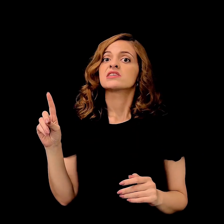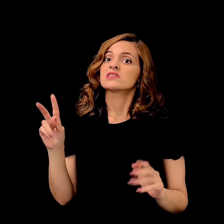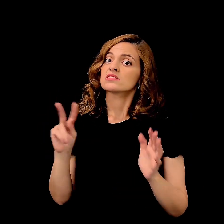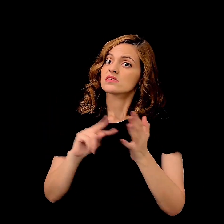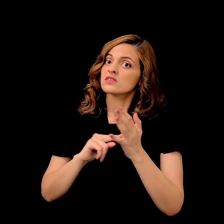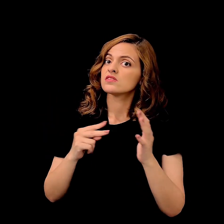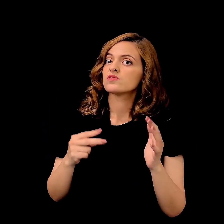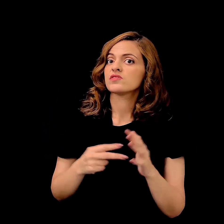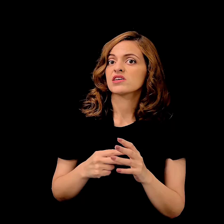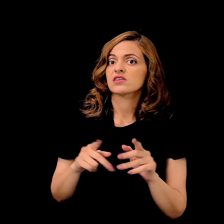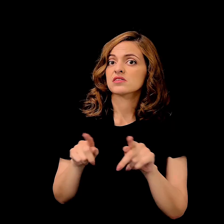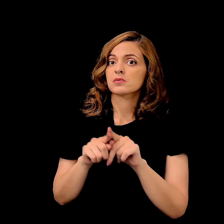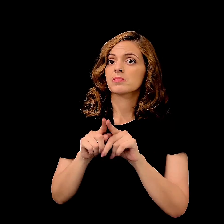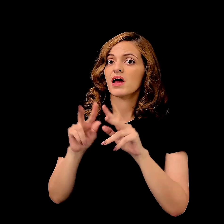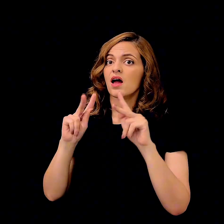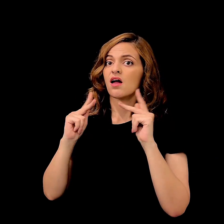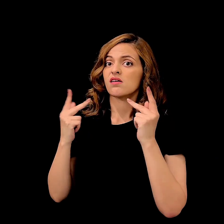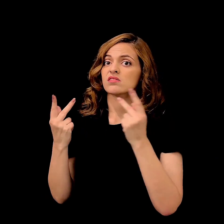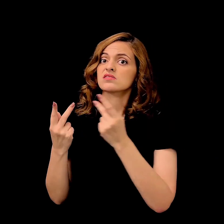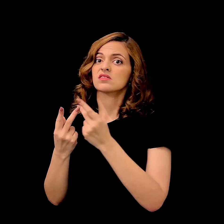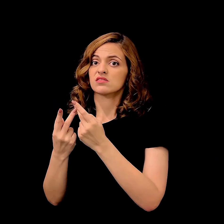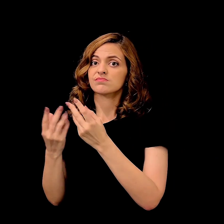herdeiros. Então,